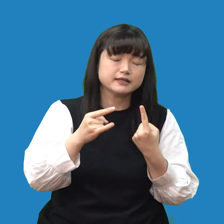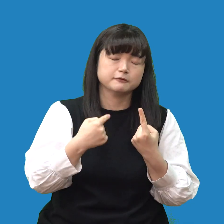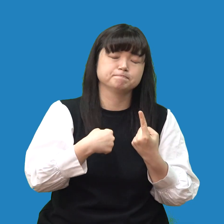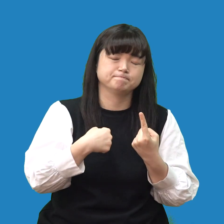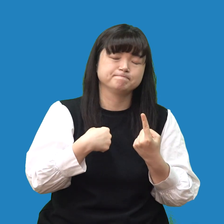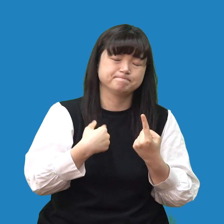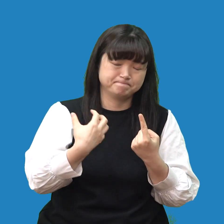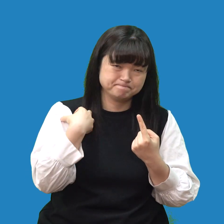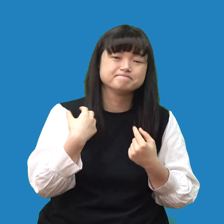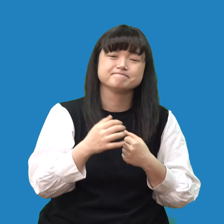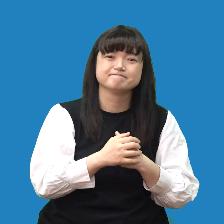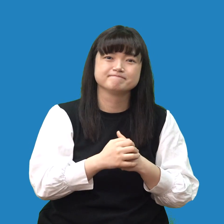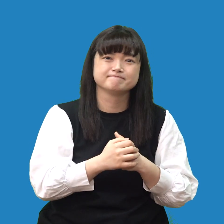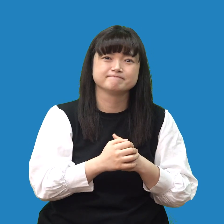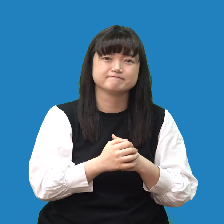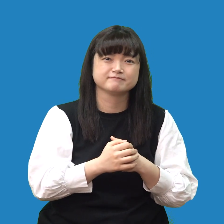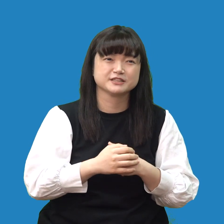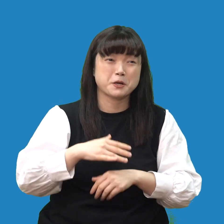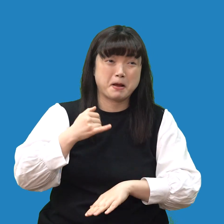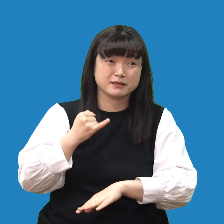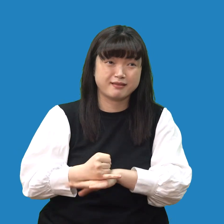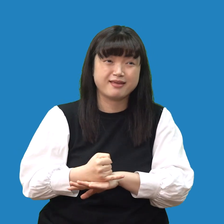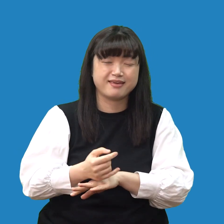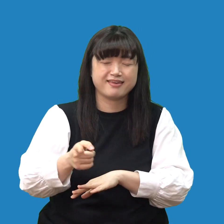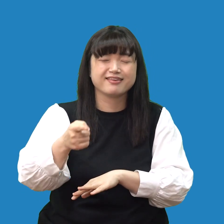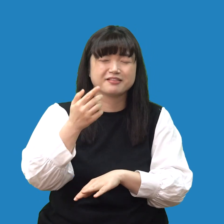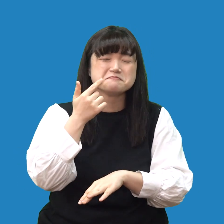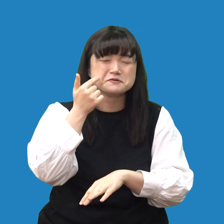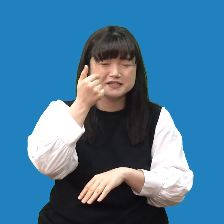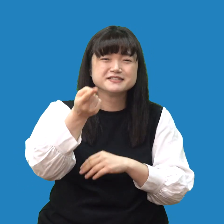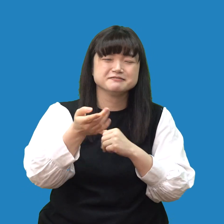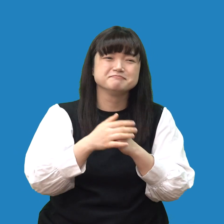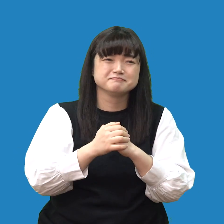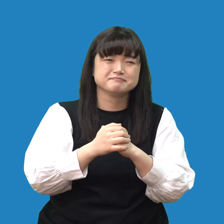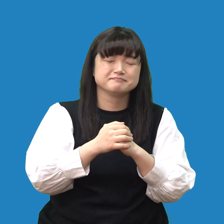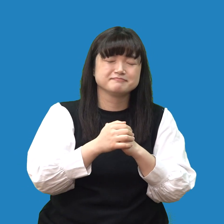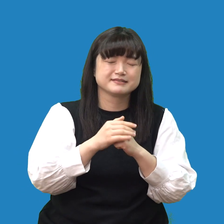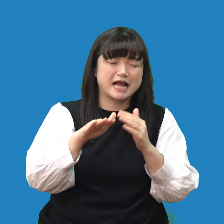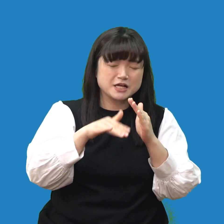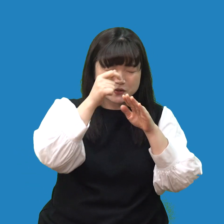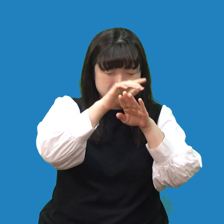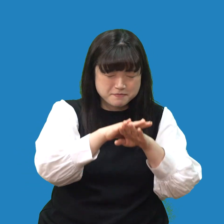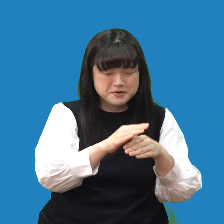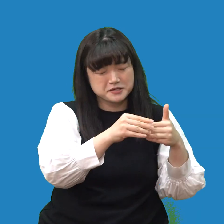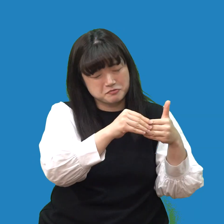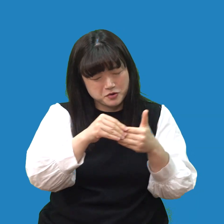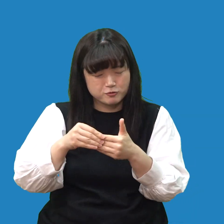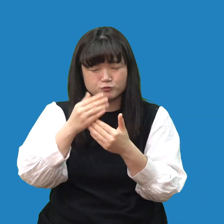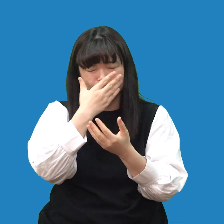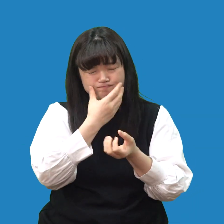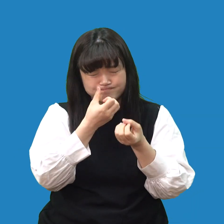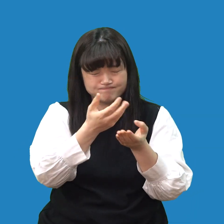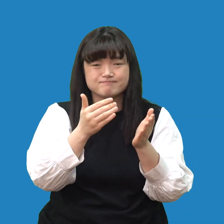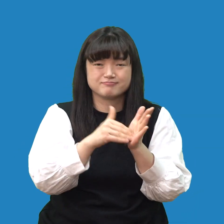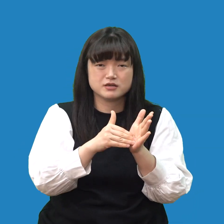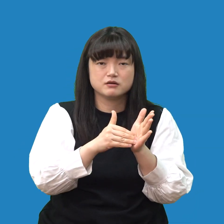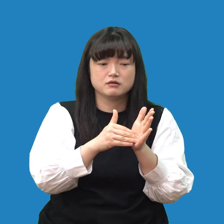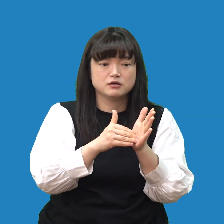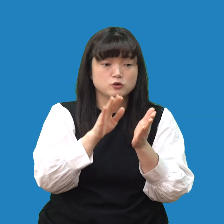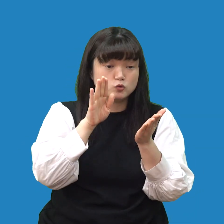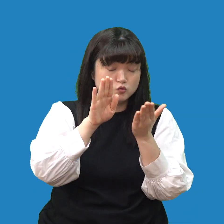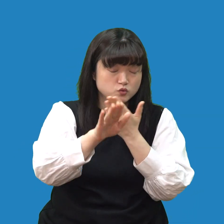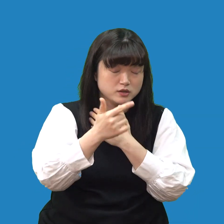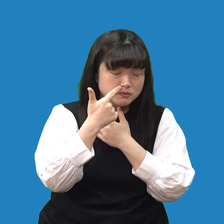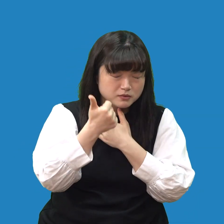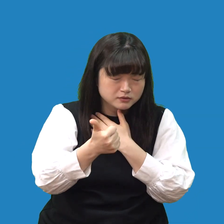되겠습니다. 그리고 막내였던 제가 가정예배를 인도하고 이제 축복 기도를 했습니다. 이후에 조금씩